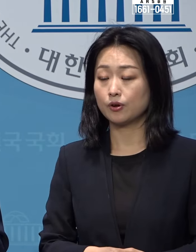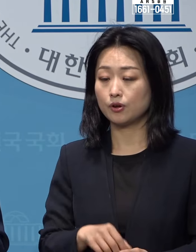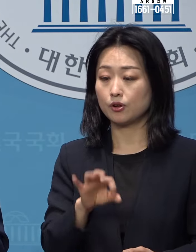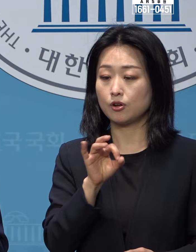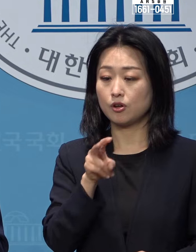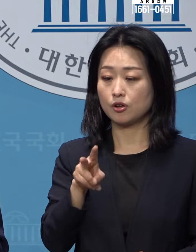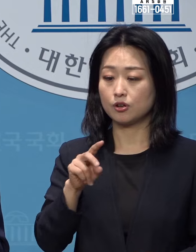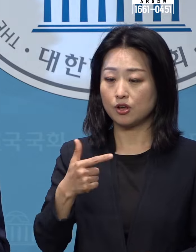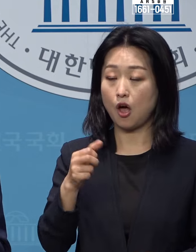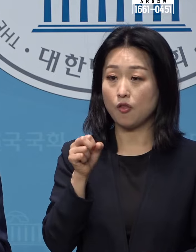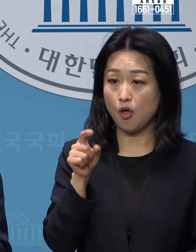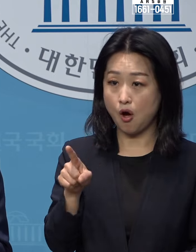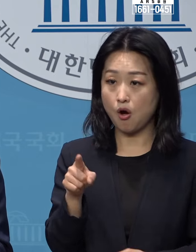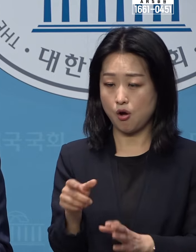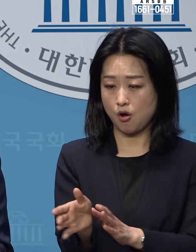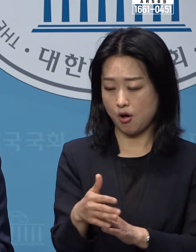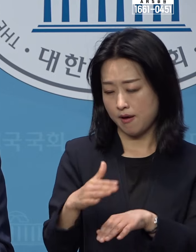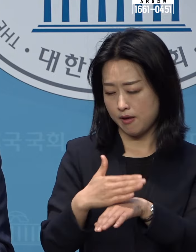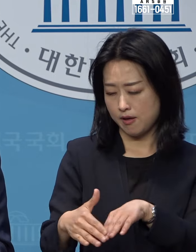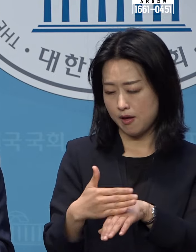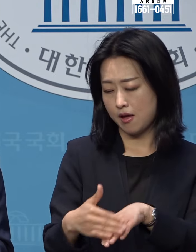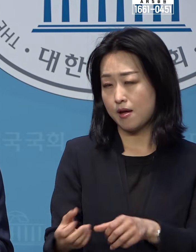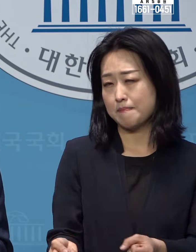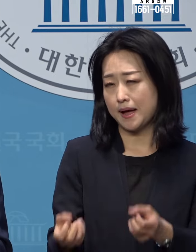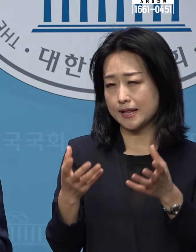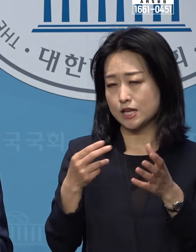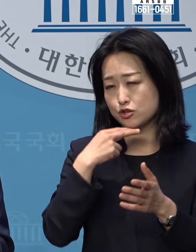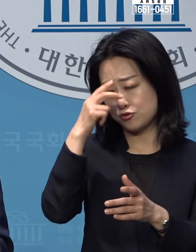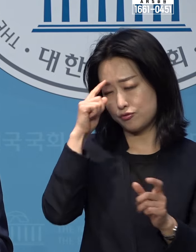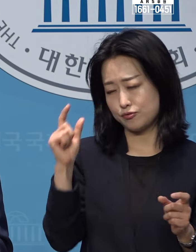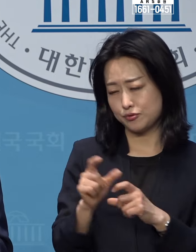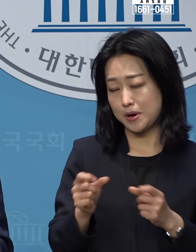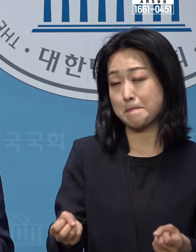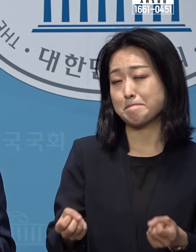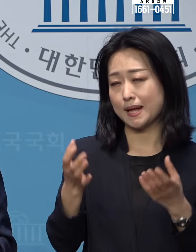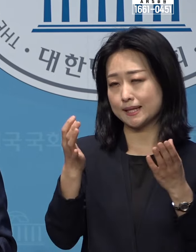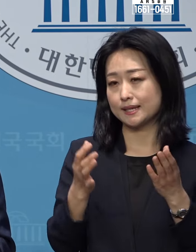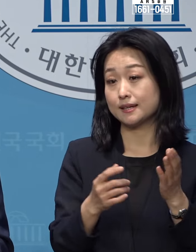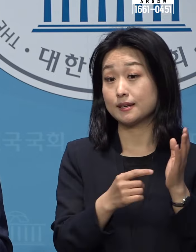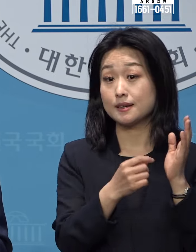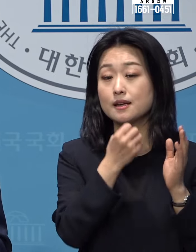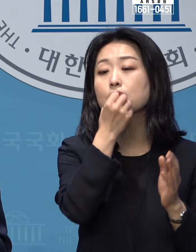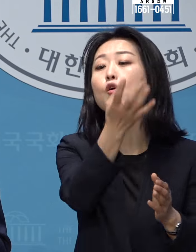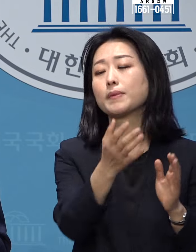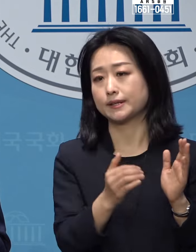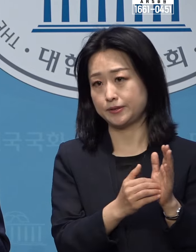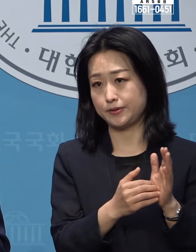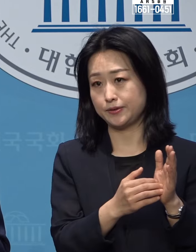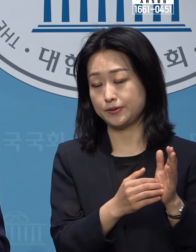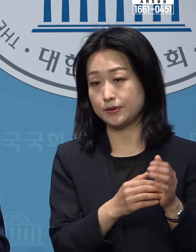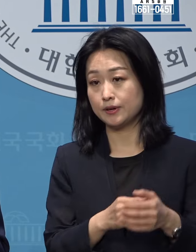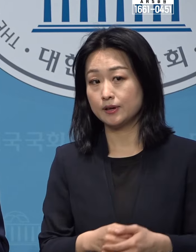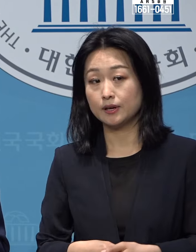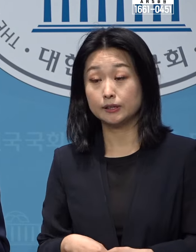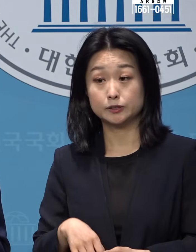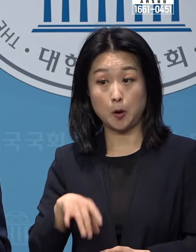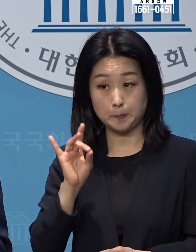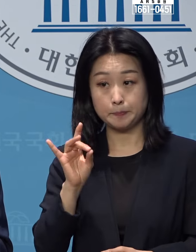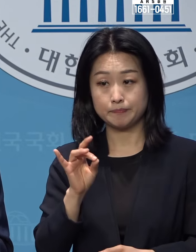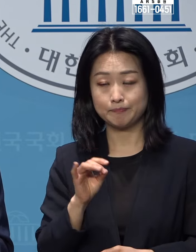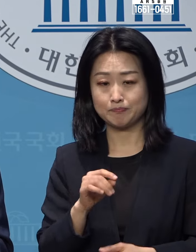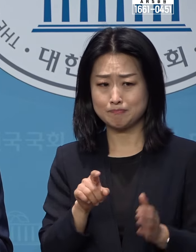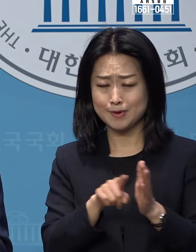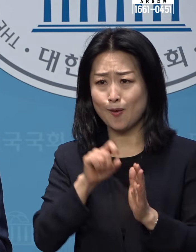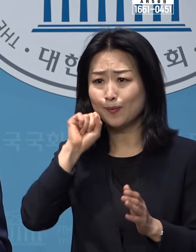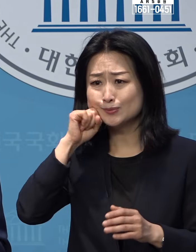연어파티, 술파티까지 있었다는 사실을 폭로했습니다. 설마 그럴 리가? 저희는 처음에는 쉽게